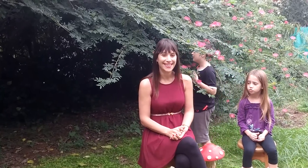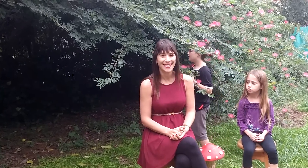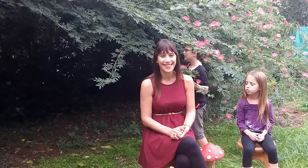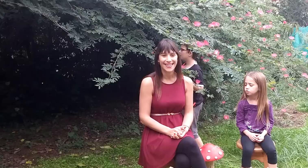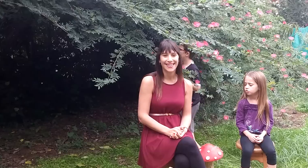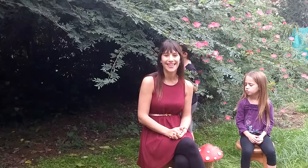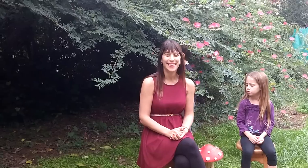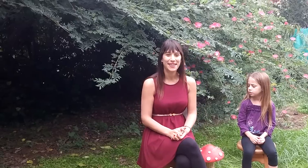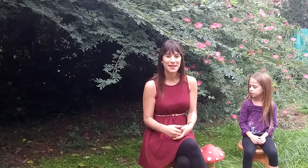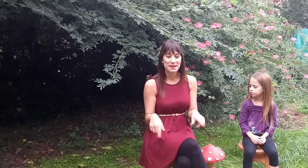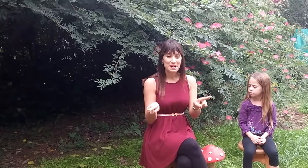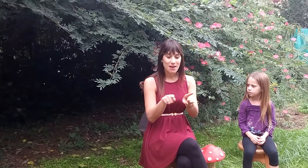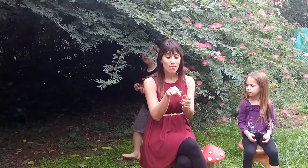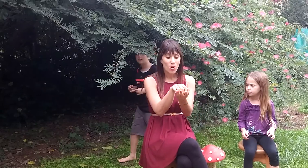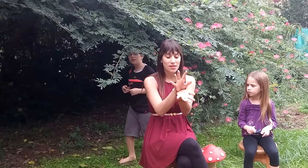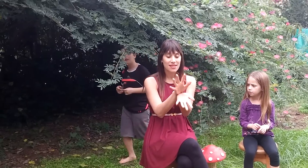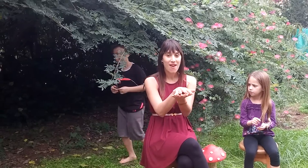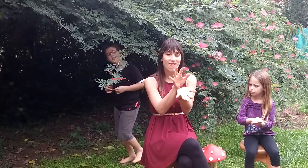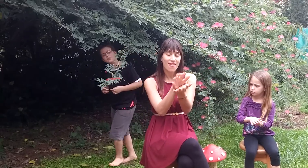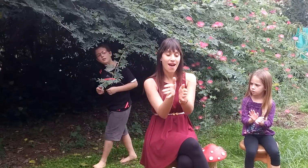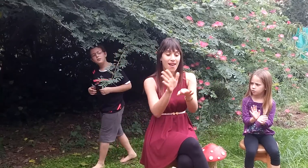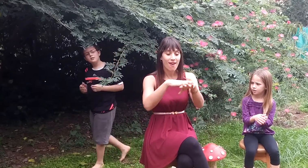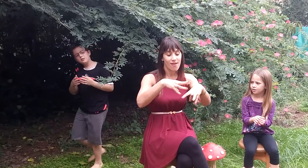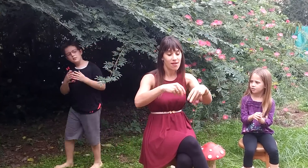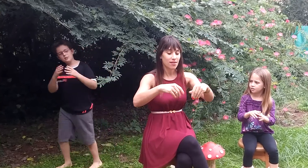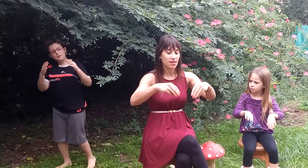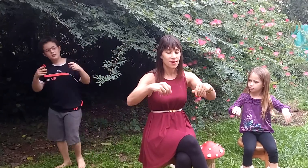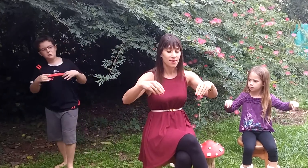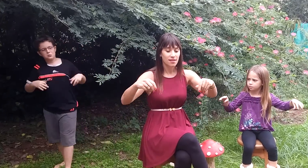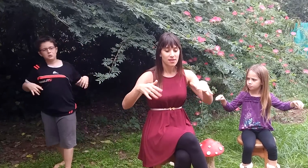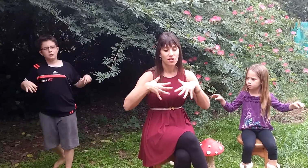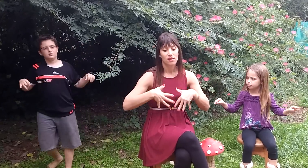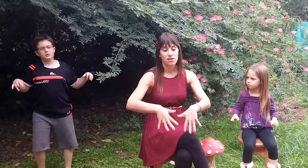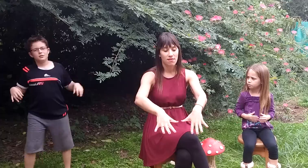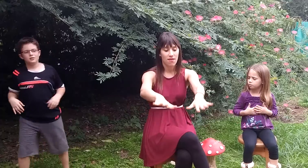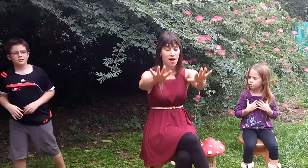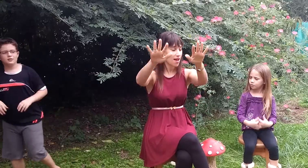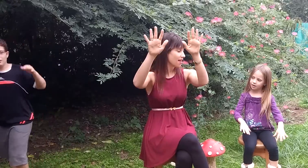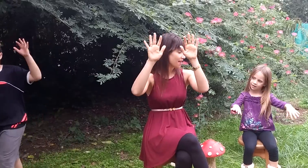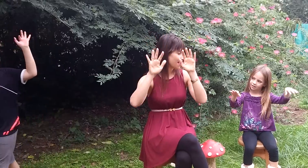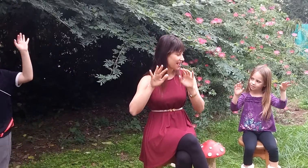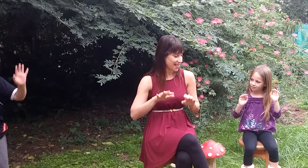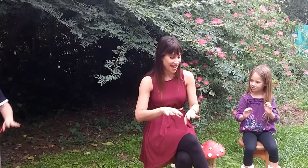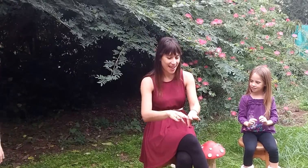כמו צטפה על חול שנשטפה אל החוף בלי